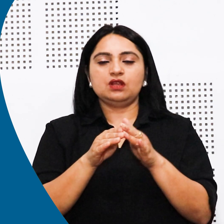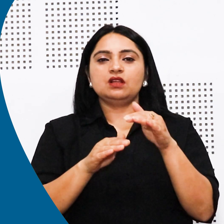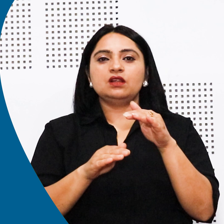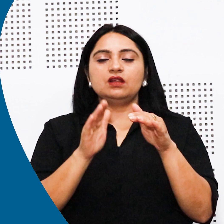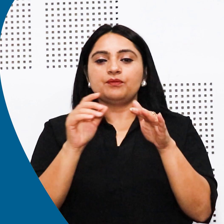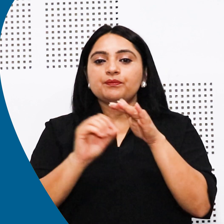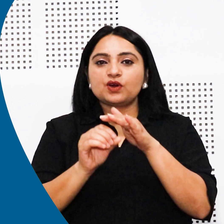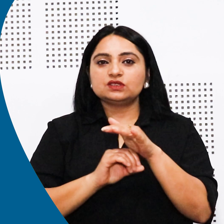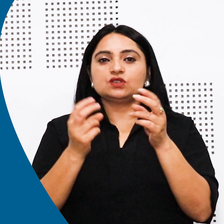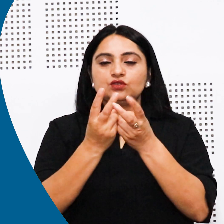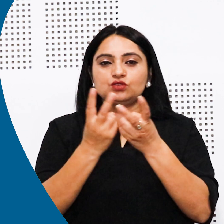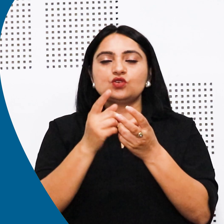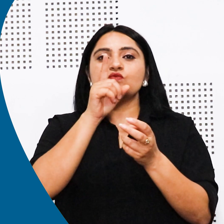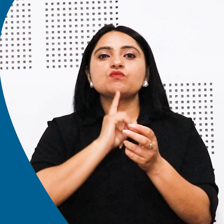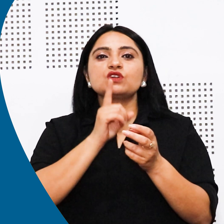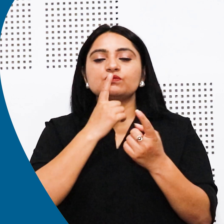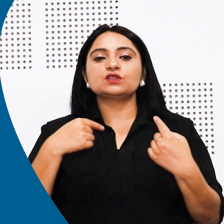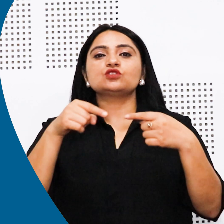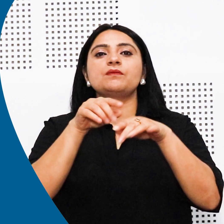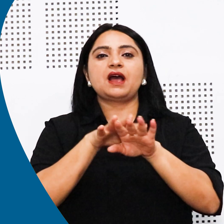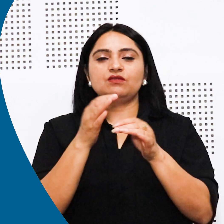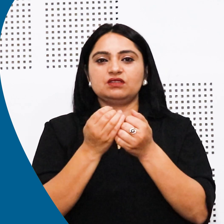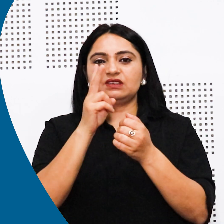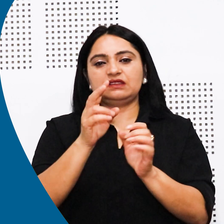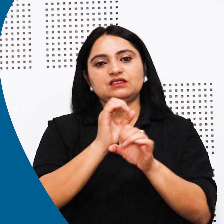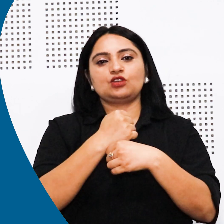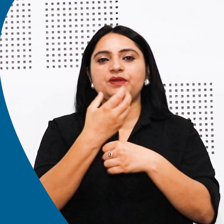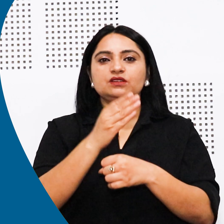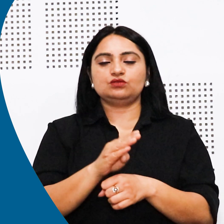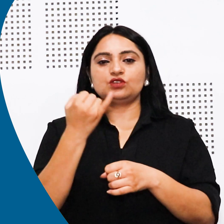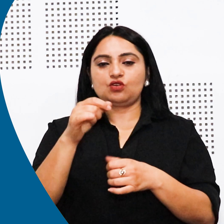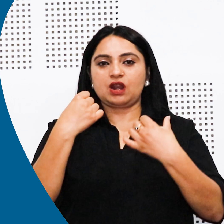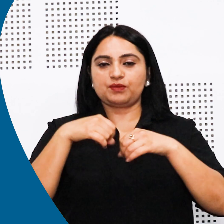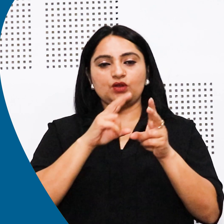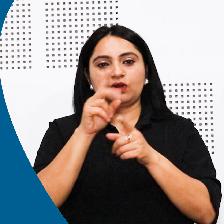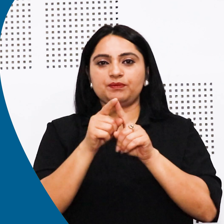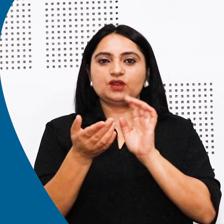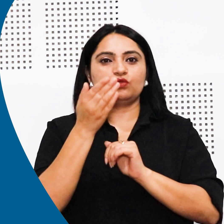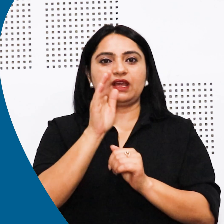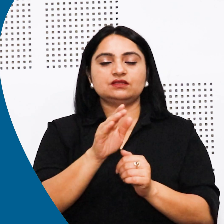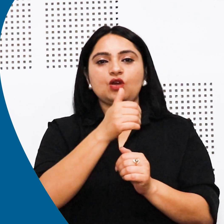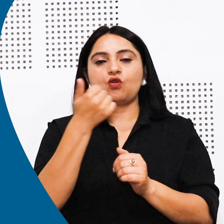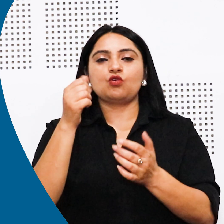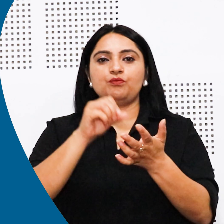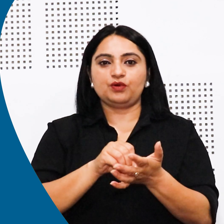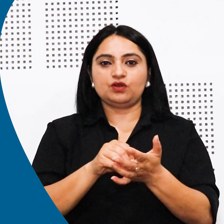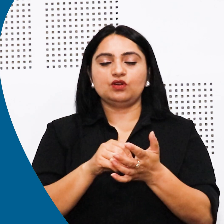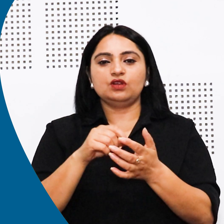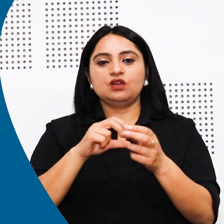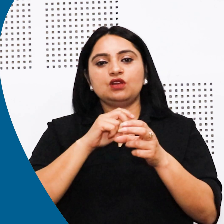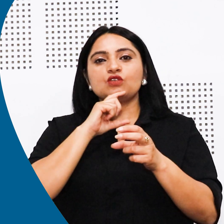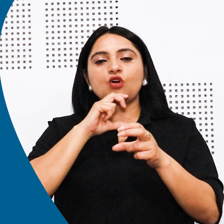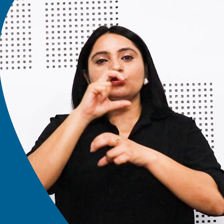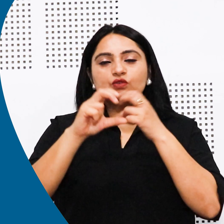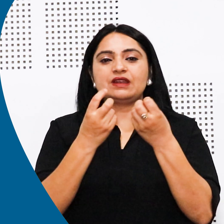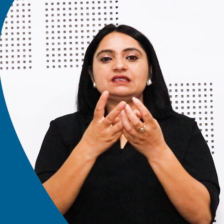चाहिँ प्रत्येक वर्ष चाहिँ सभाहरू बस्छन् र त्यसमा समीक्षा हुने गर्दछ। दुरुपयोगका कुराहरू पनि उठेका छन् भने अर्कोचोटि नदोहोऱ्याउने हिसाबले